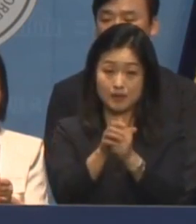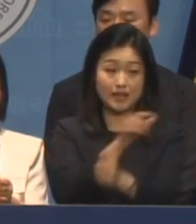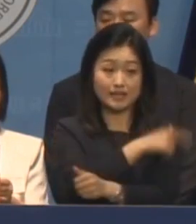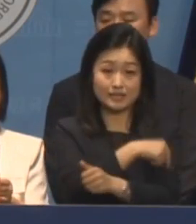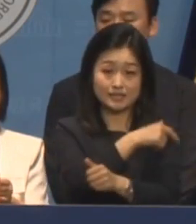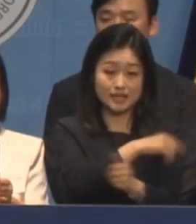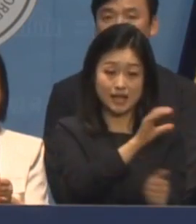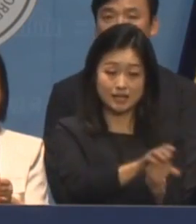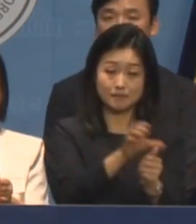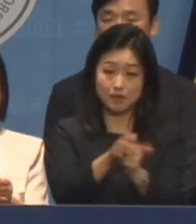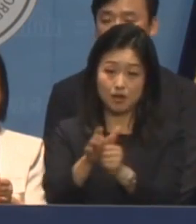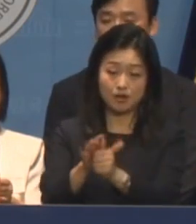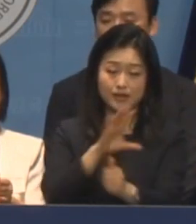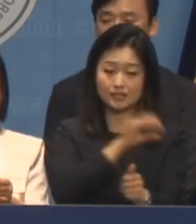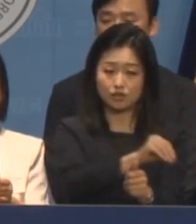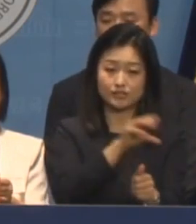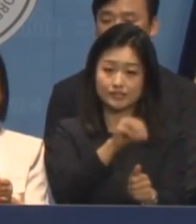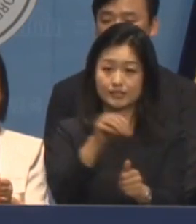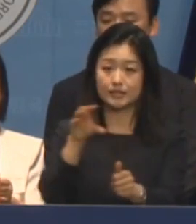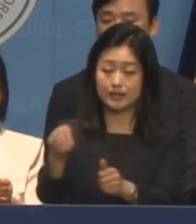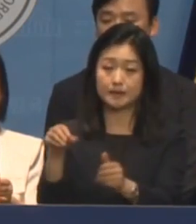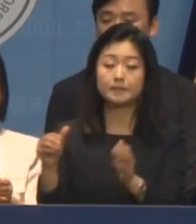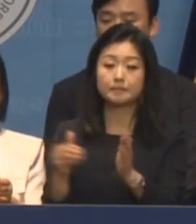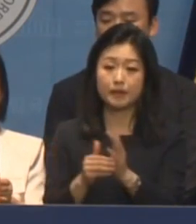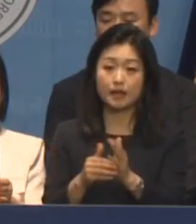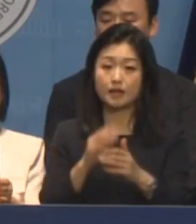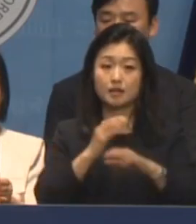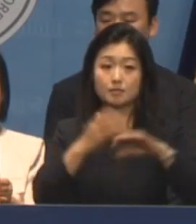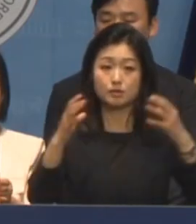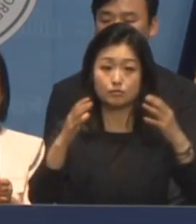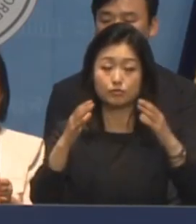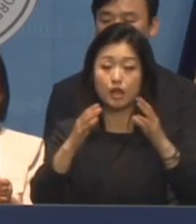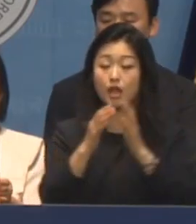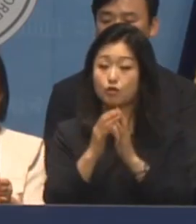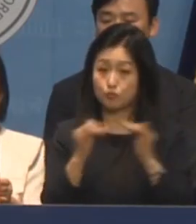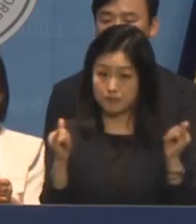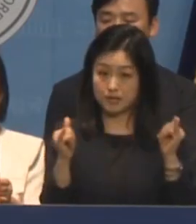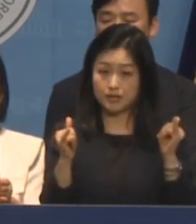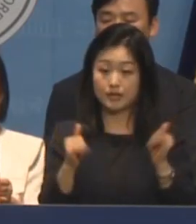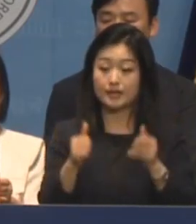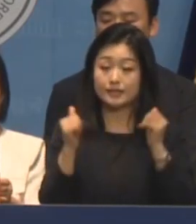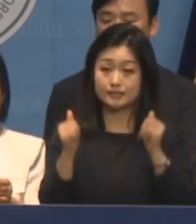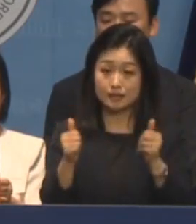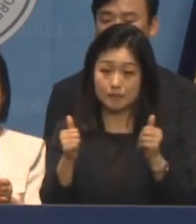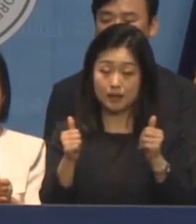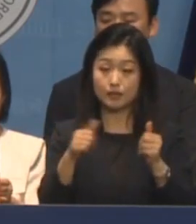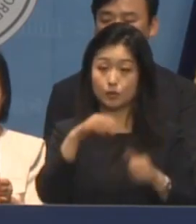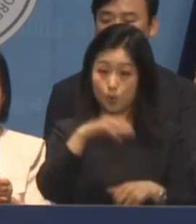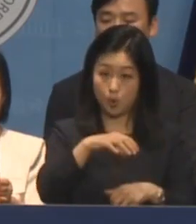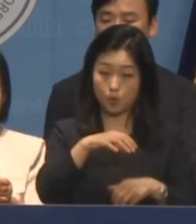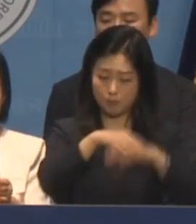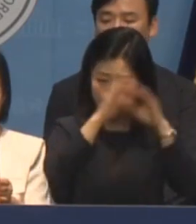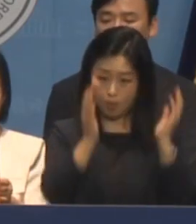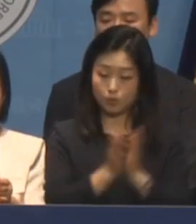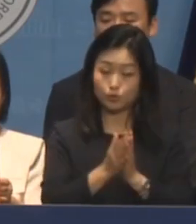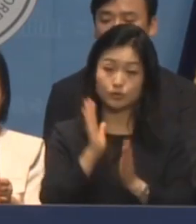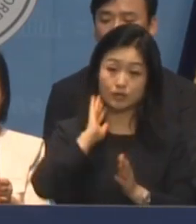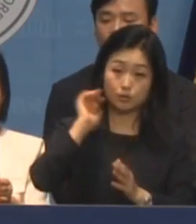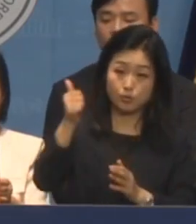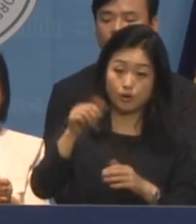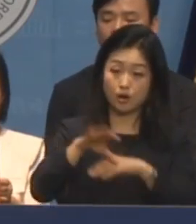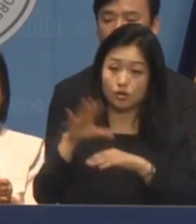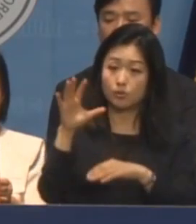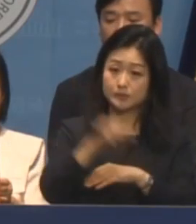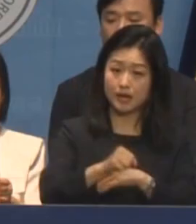이사들의 임명 효력을 정지시켰다. 민주주의 국가의 주인인 국민들도 사법권을 행사하는 법원도 윤석열 정권의 언론